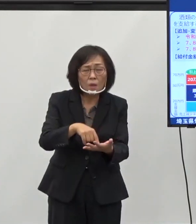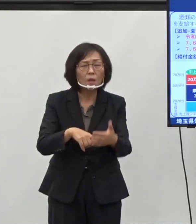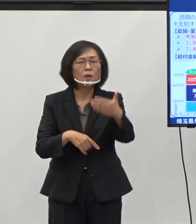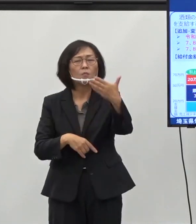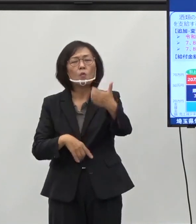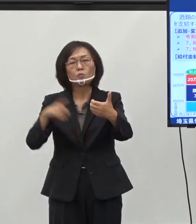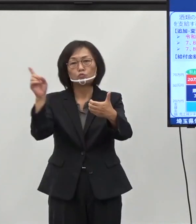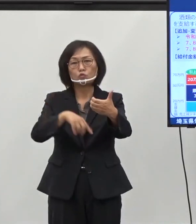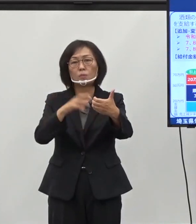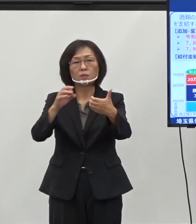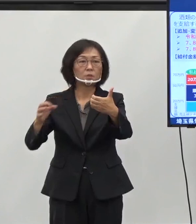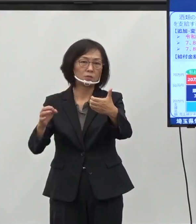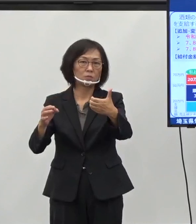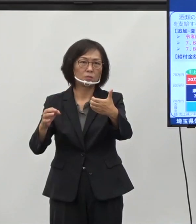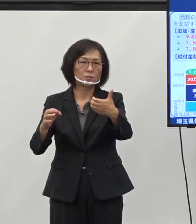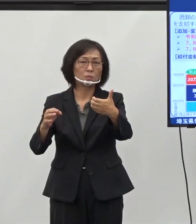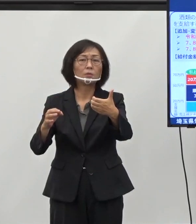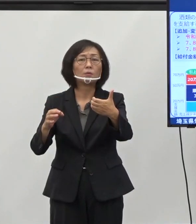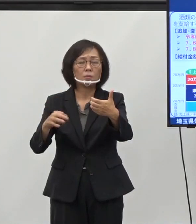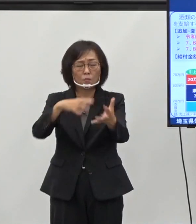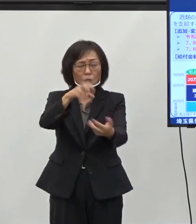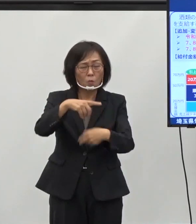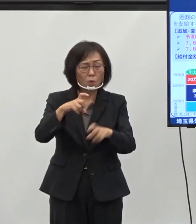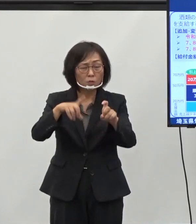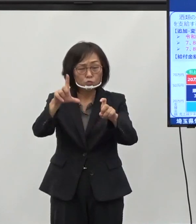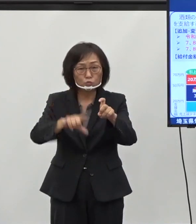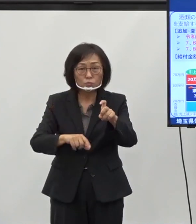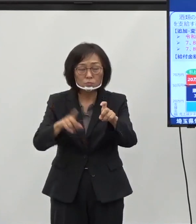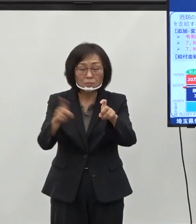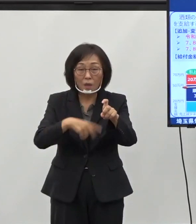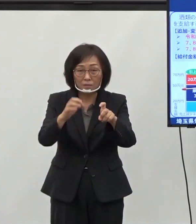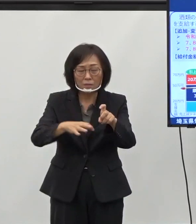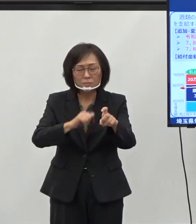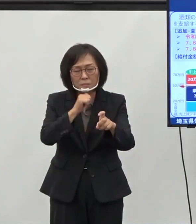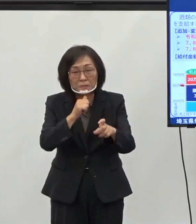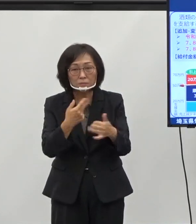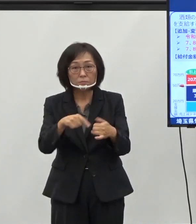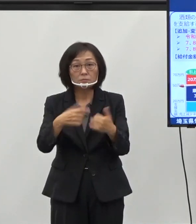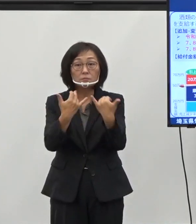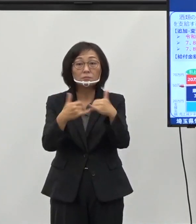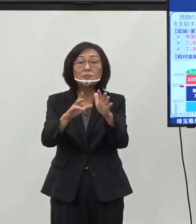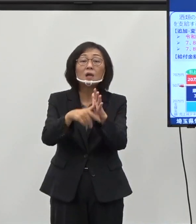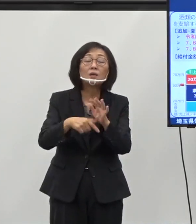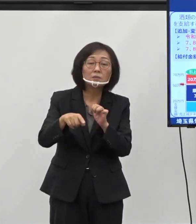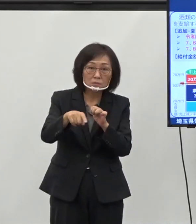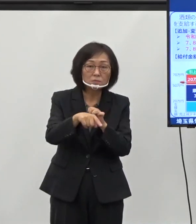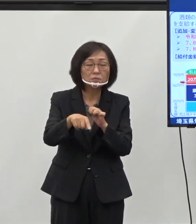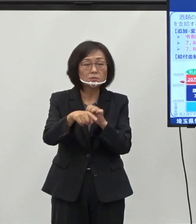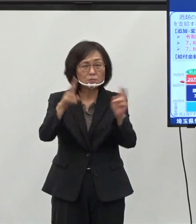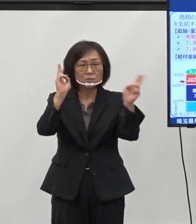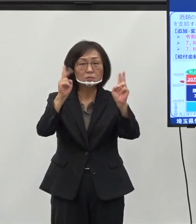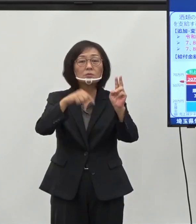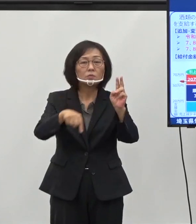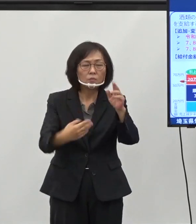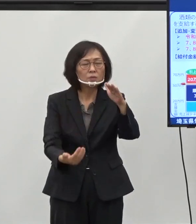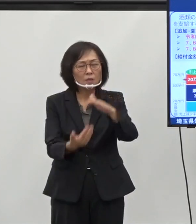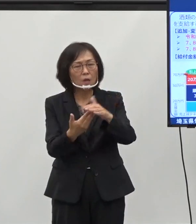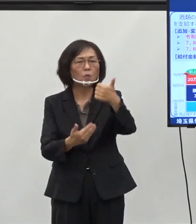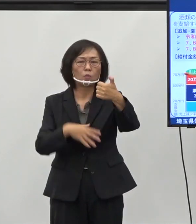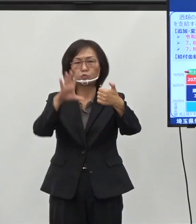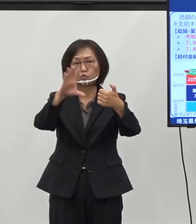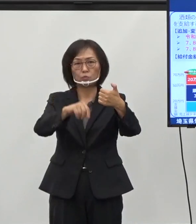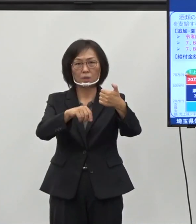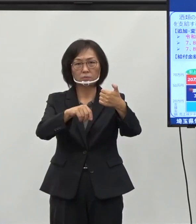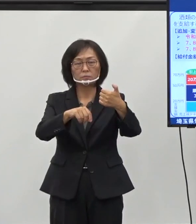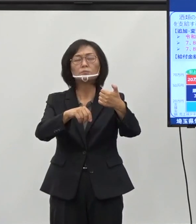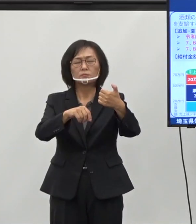上減少している、この事業者については、上限額、これまで最大50万円と表明してきましたが、これを